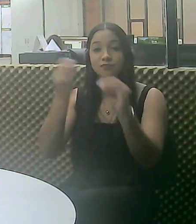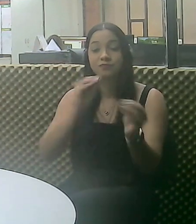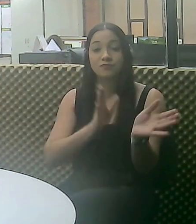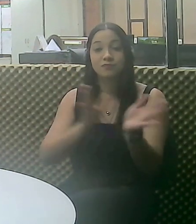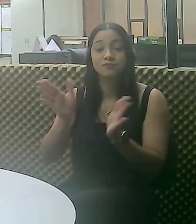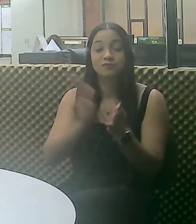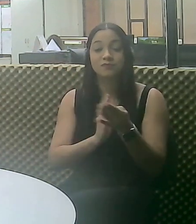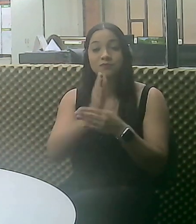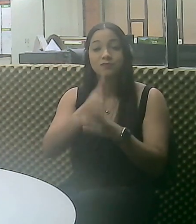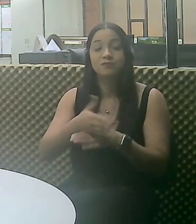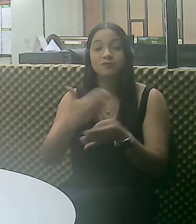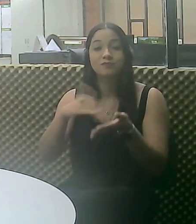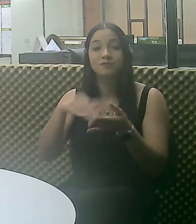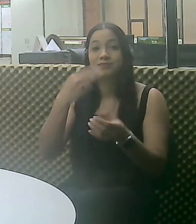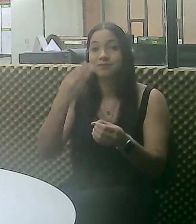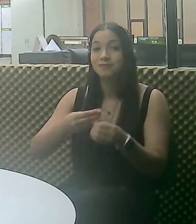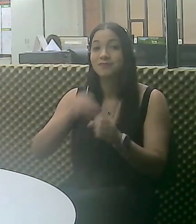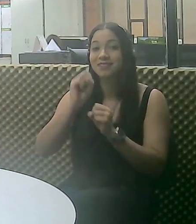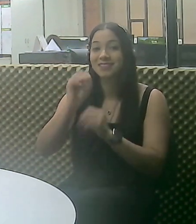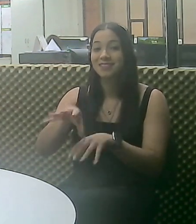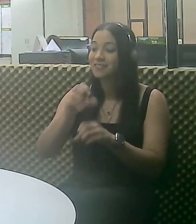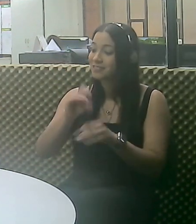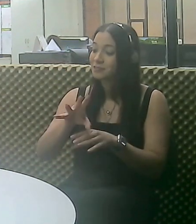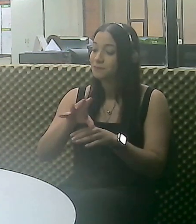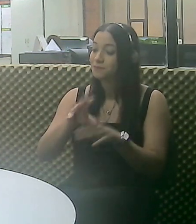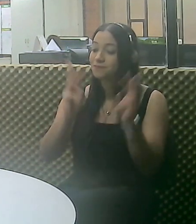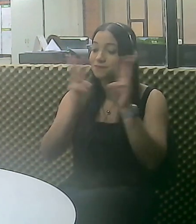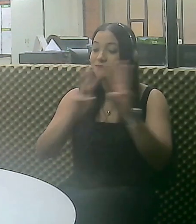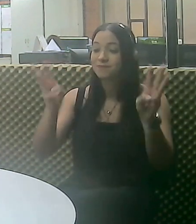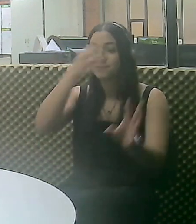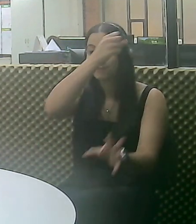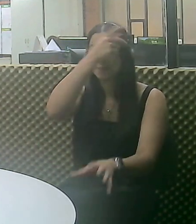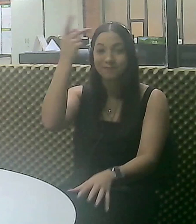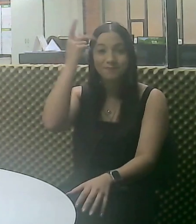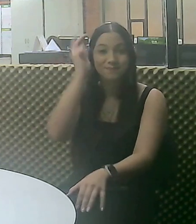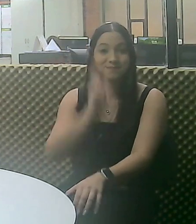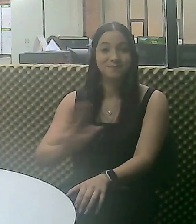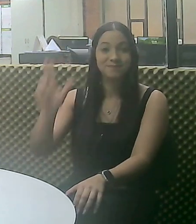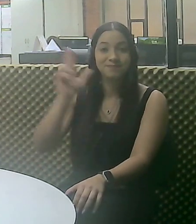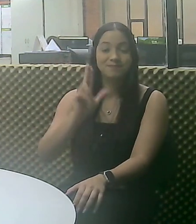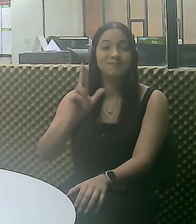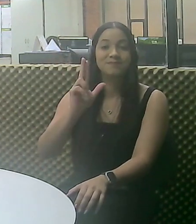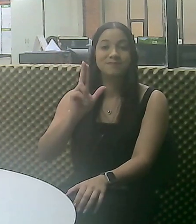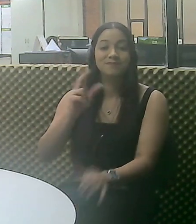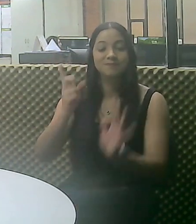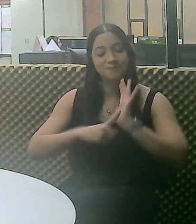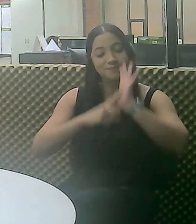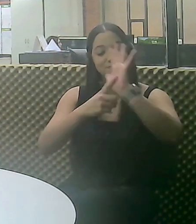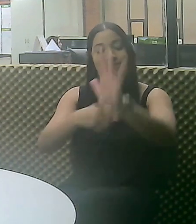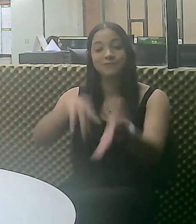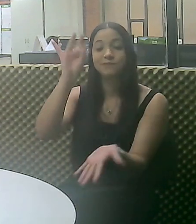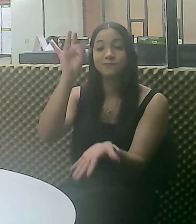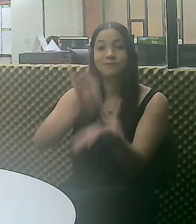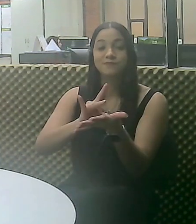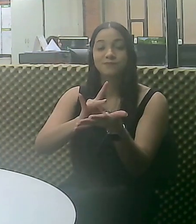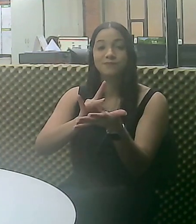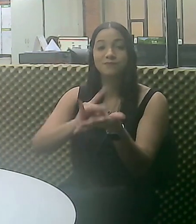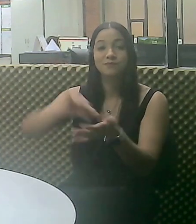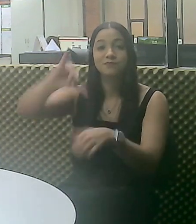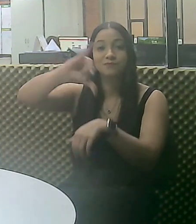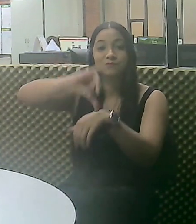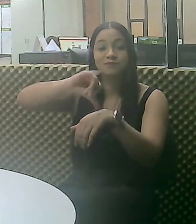acessível na página da Secretaria Municipal de Educação, no portal da Prefeitura de Uberlândia. A apresentação oficial foi feita no